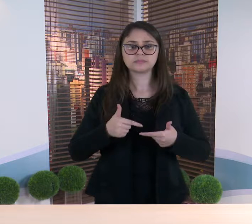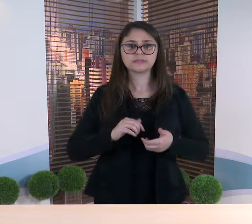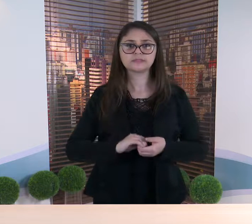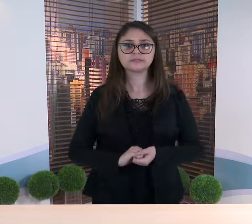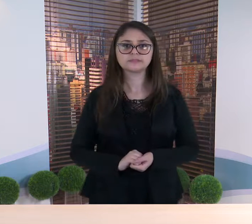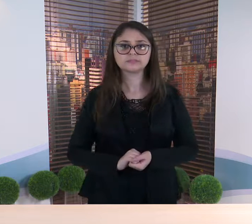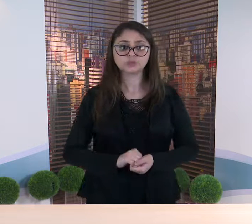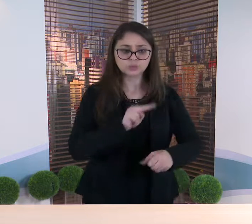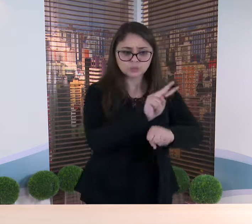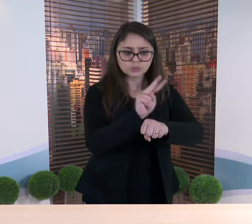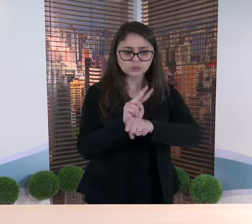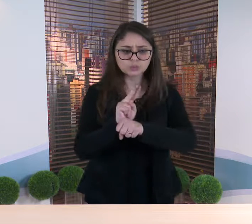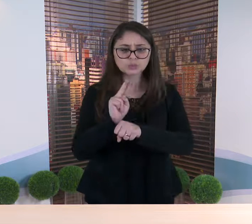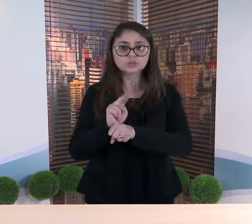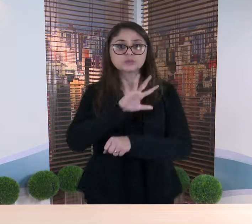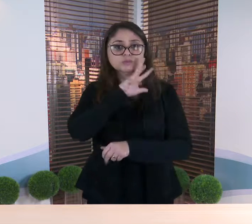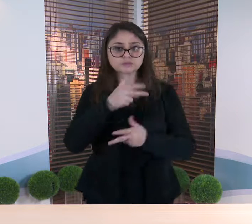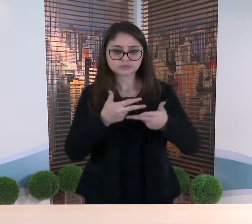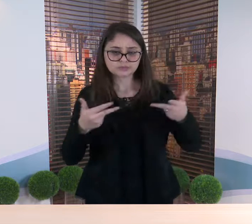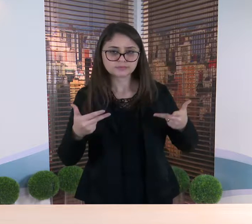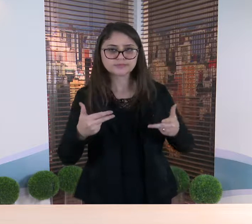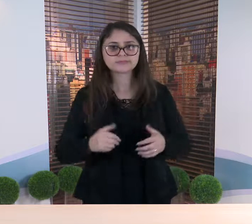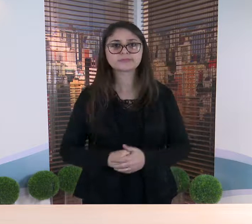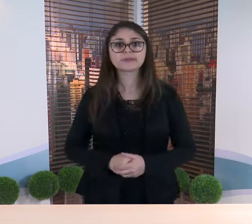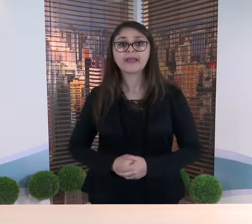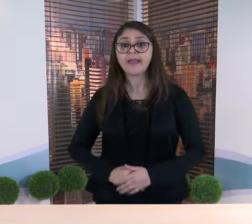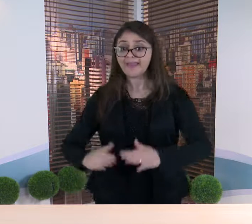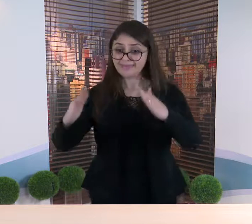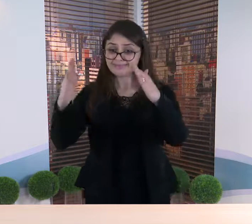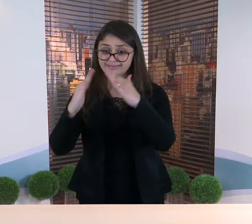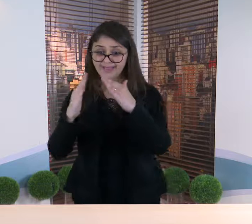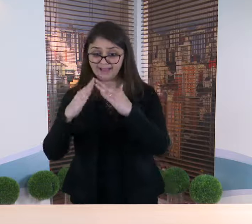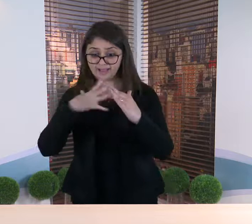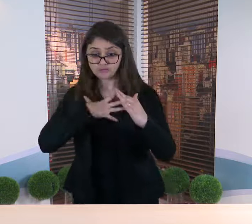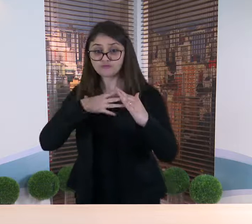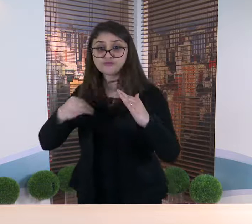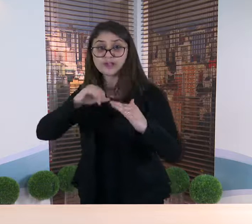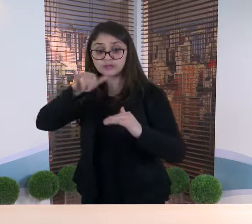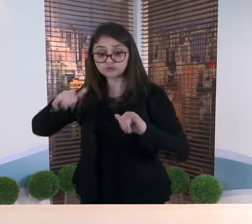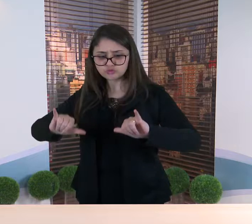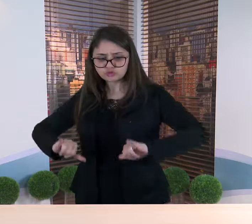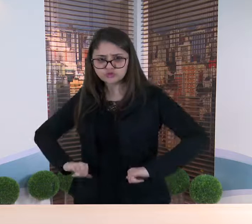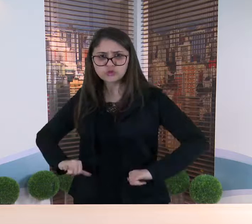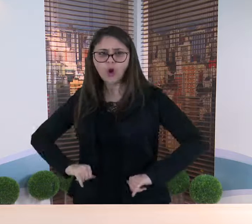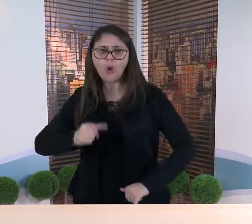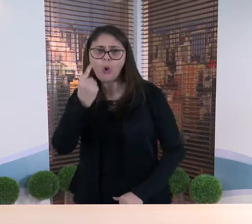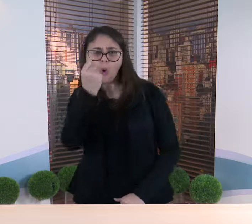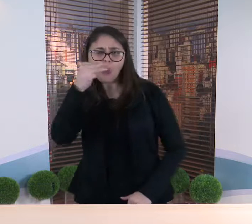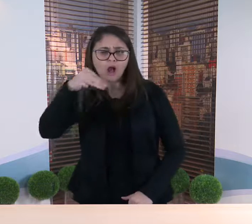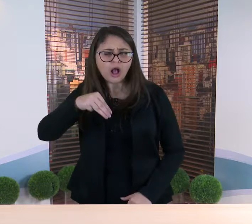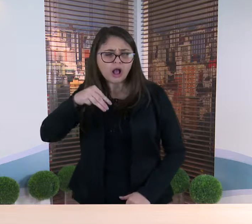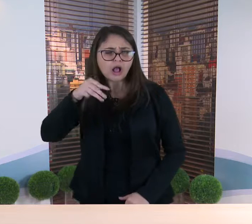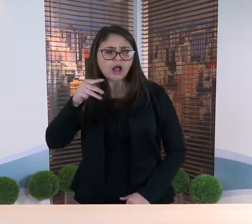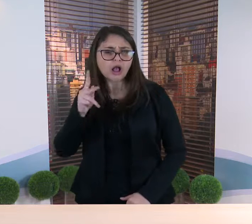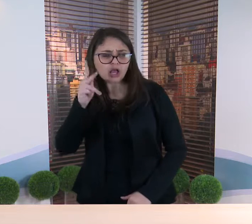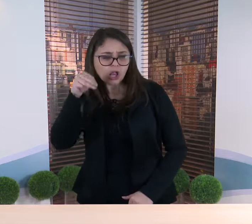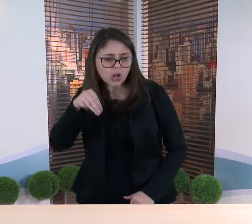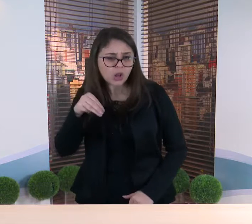pelo nome. Na casa do filho mais velho, a alguns quilômetros de distância, os irmãos e as irmãs